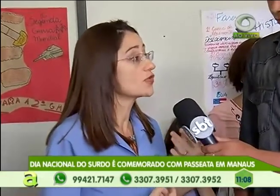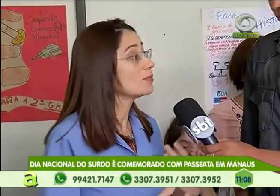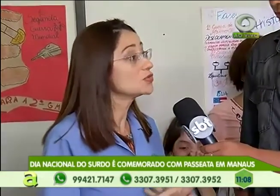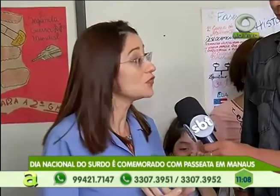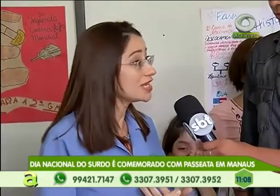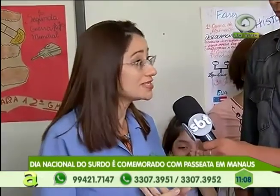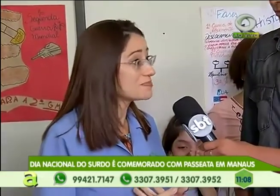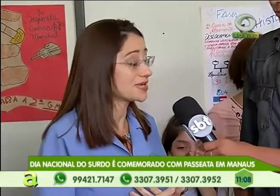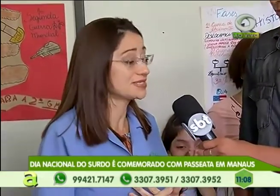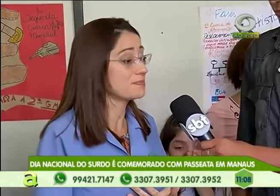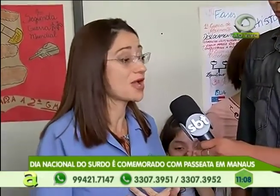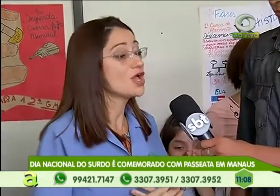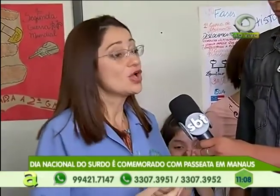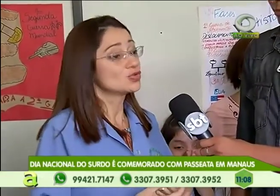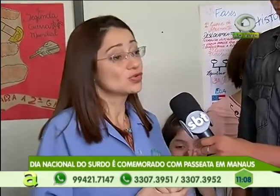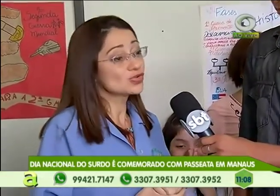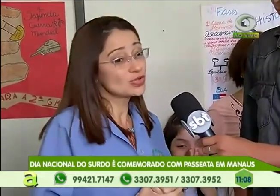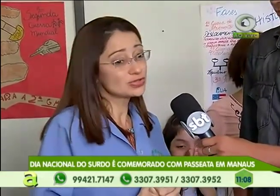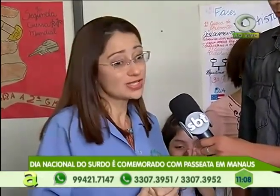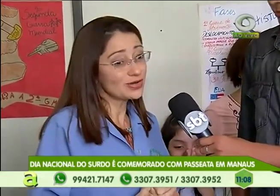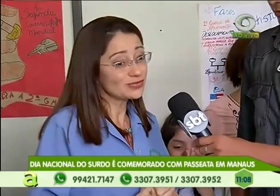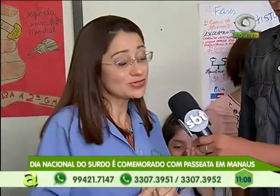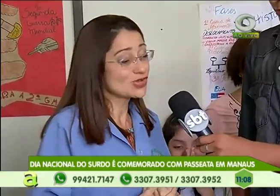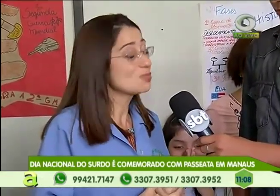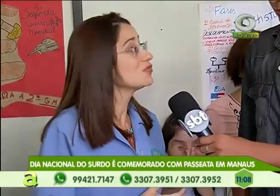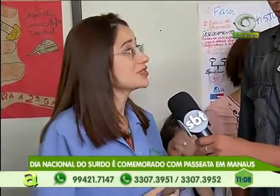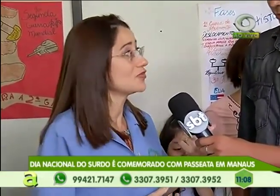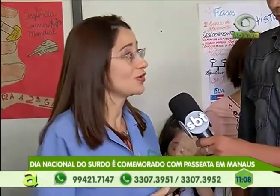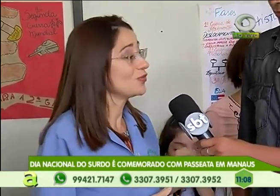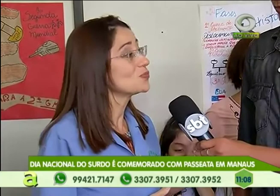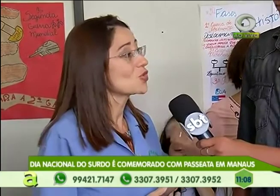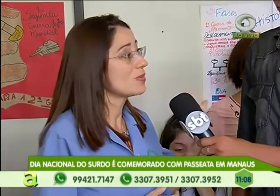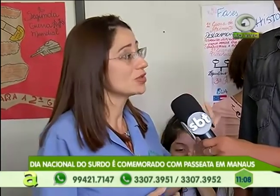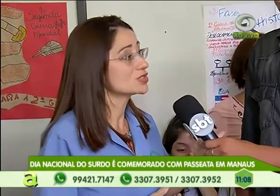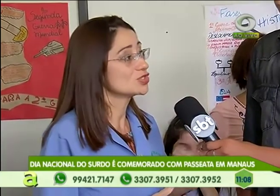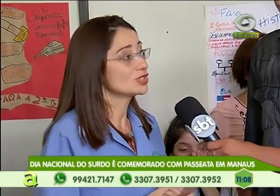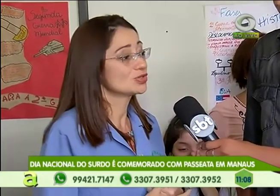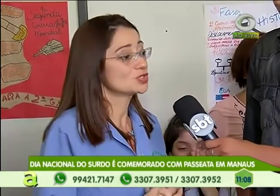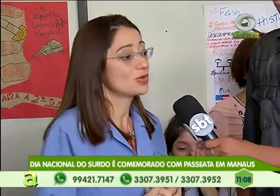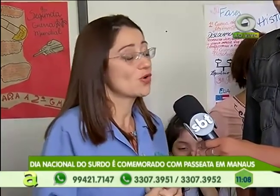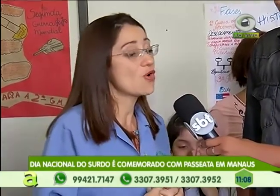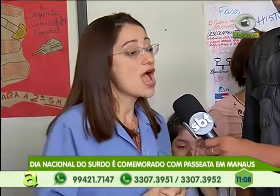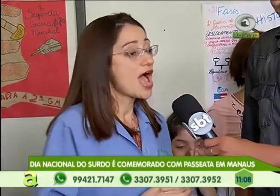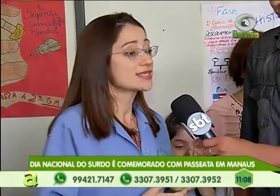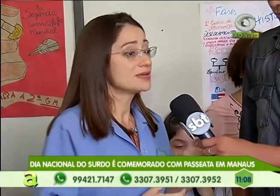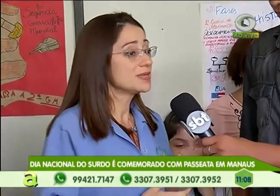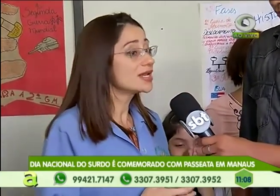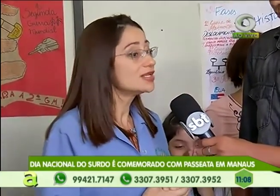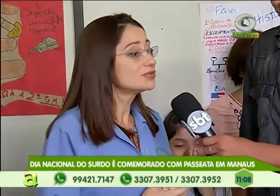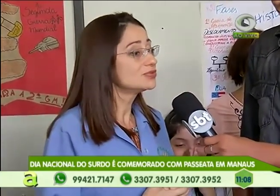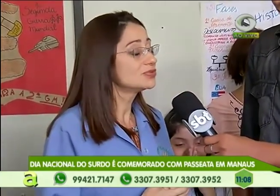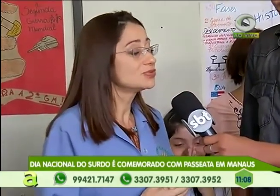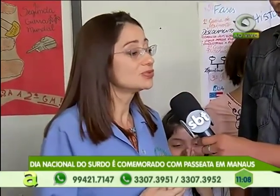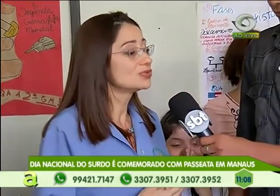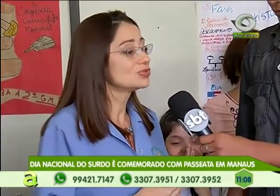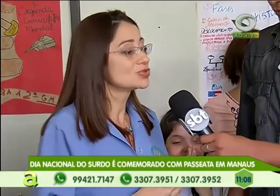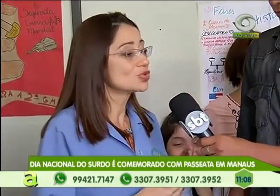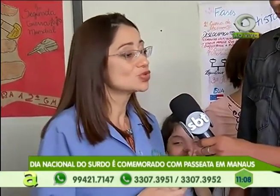fica muito feliz em participar junto com os nossos alunos, Como você falou, como a nossa diretora explicou, a semana dos surdos